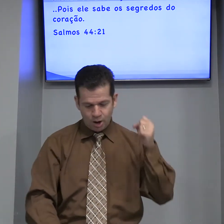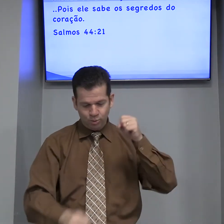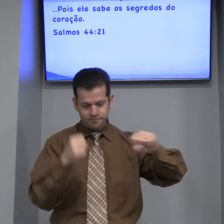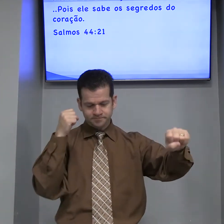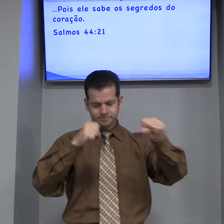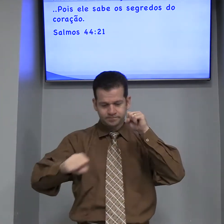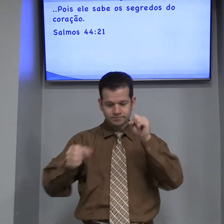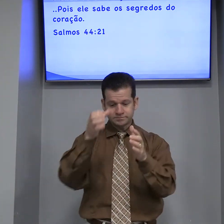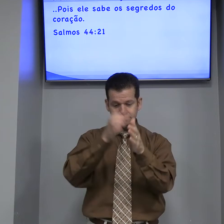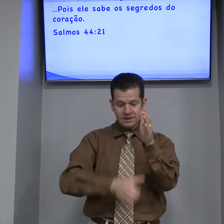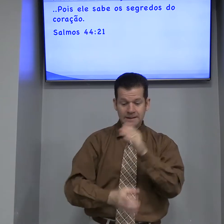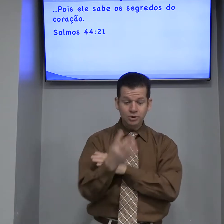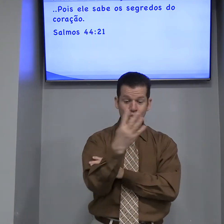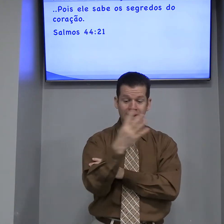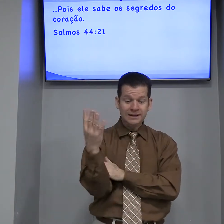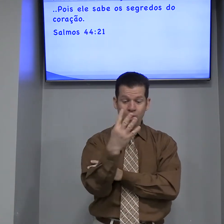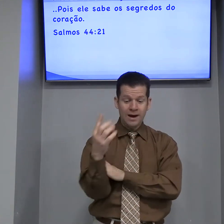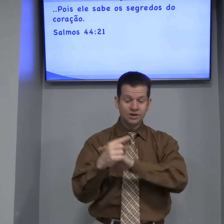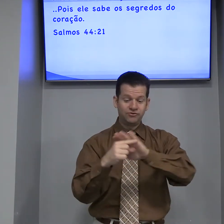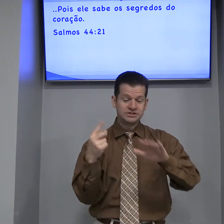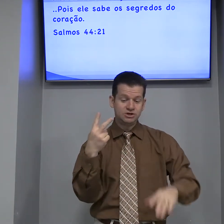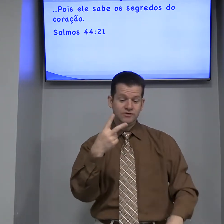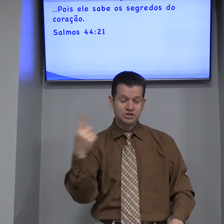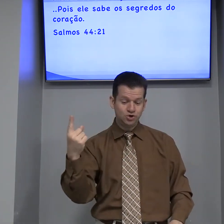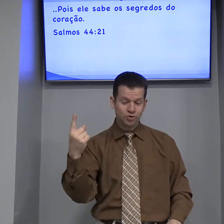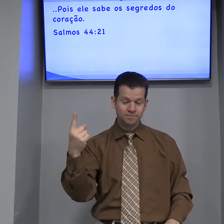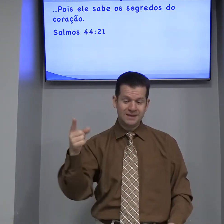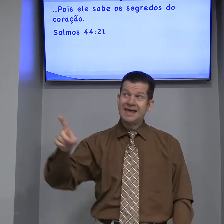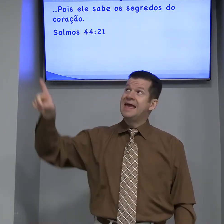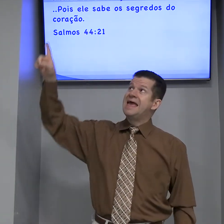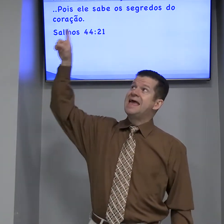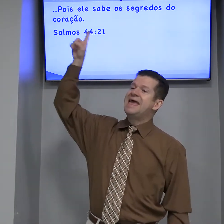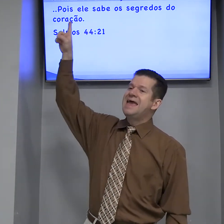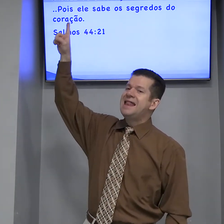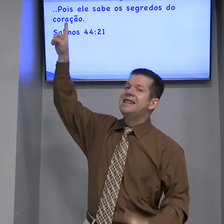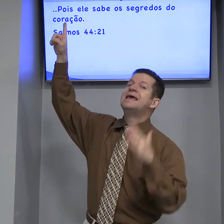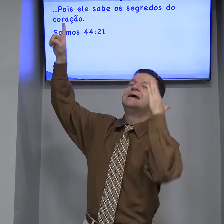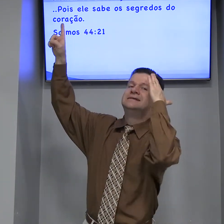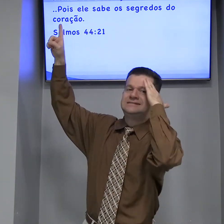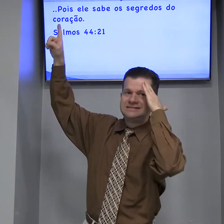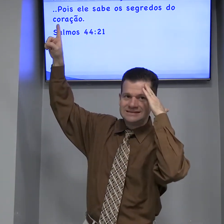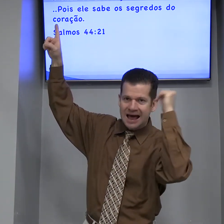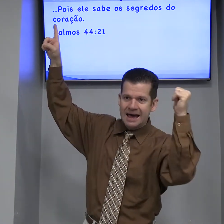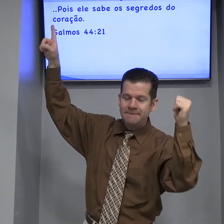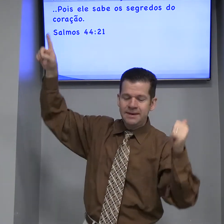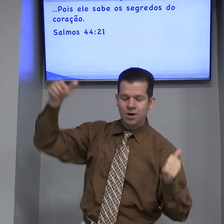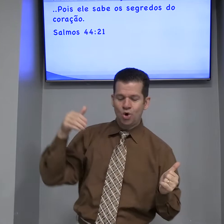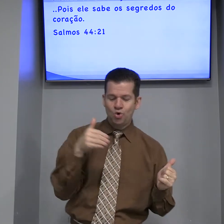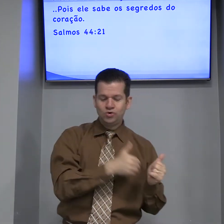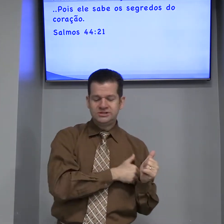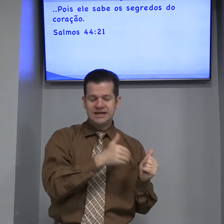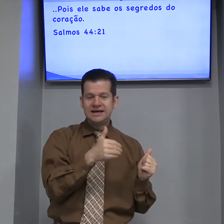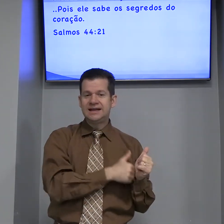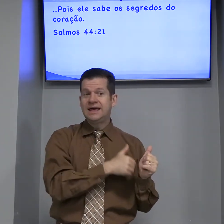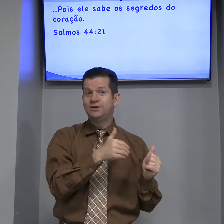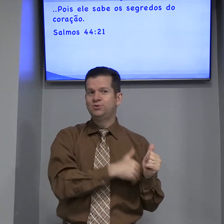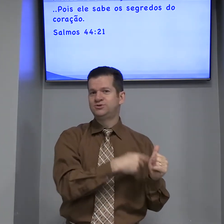Salmo, capítulo 44, versículo 21. Ele sabe os segredos